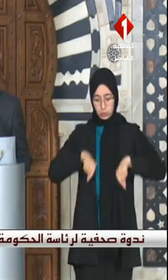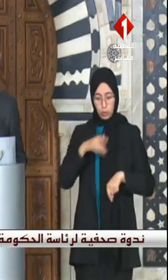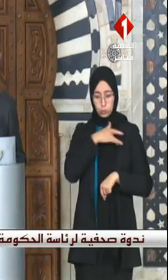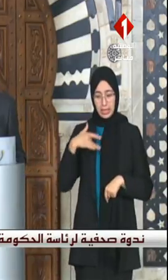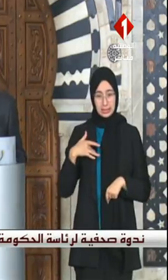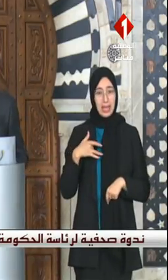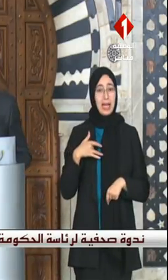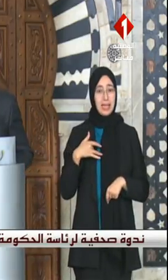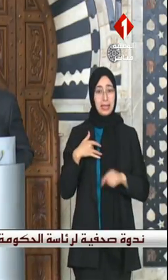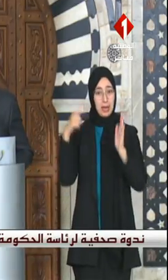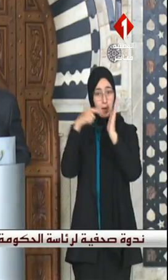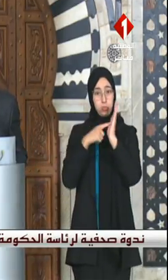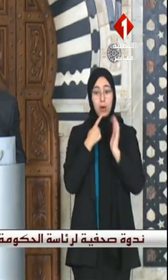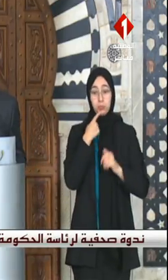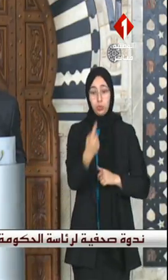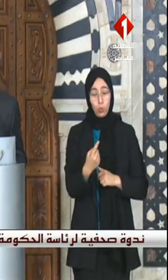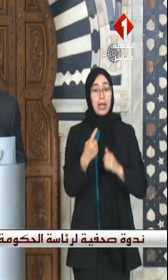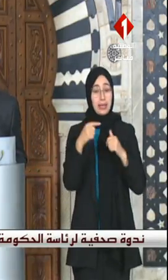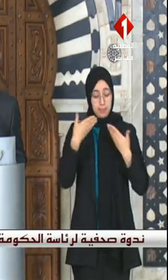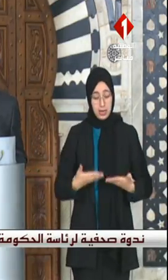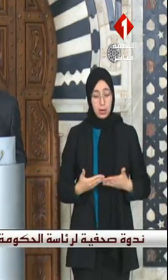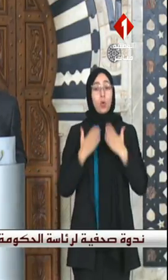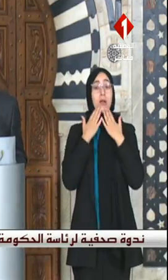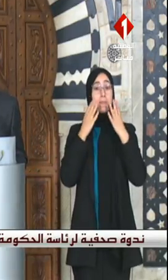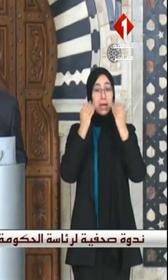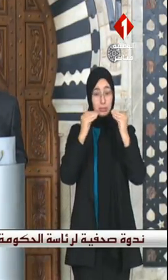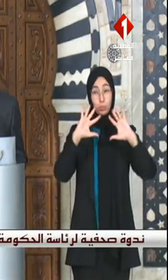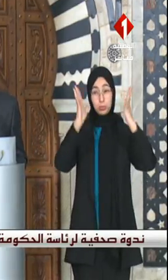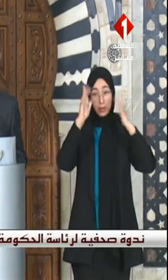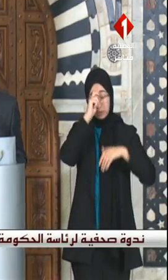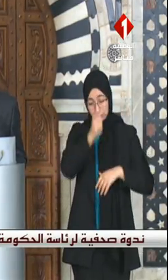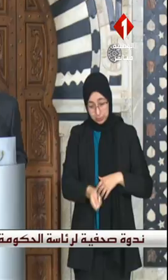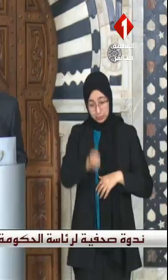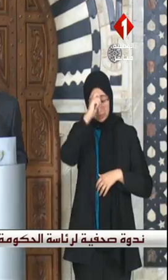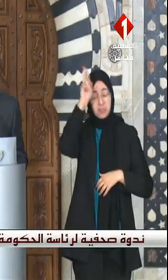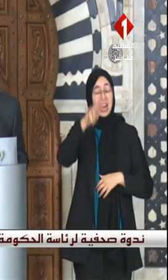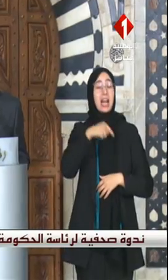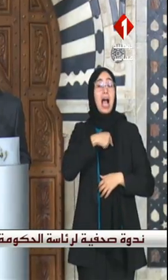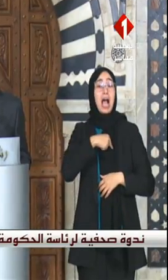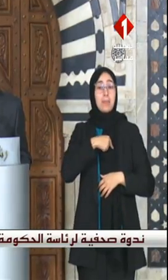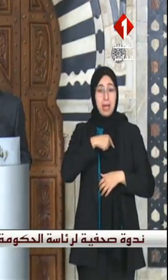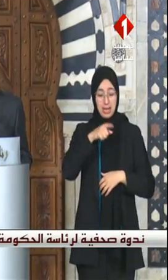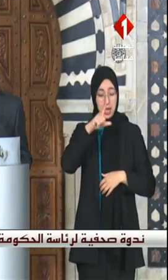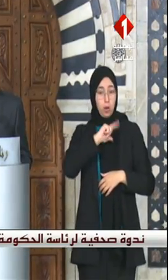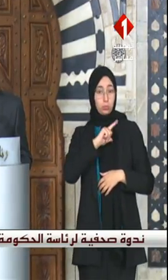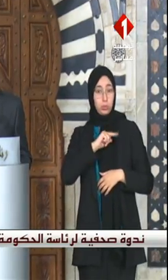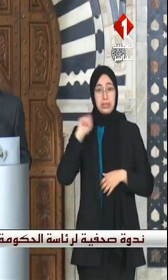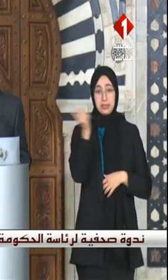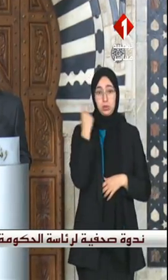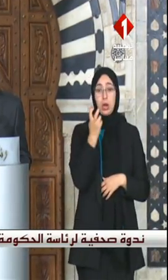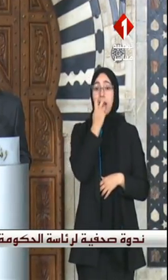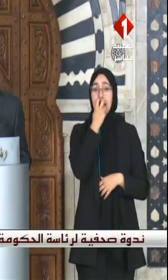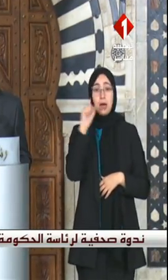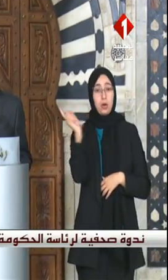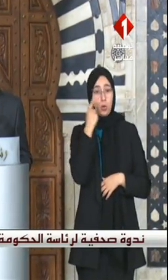كوزارة الصحة نحب نأكد وأني من هنا نشكر وجه تحية شكر صادقة وخالصة للقوات الأمنية والسجل